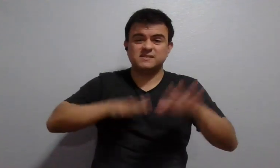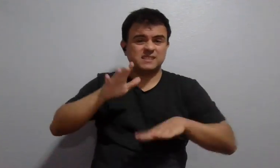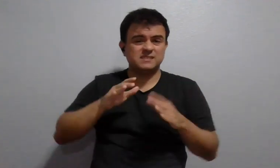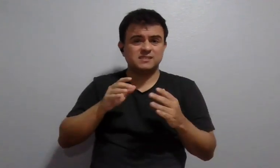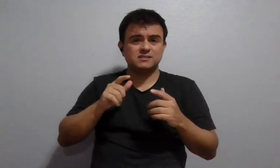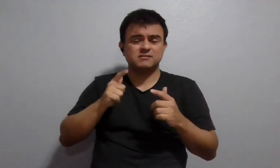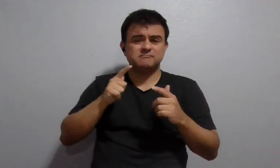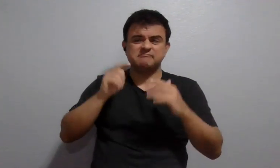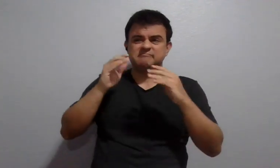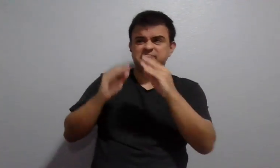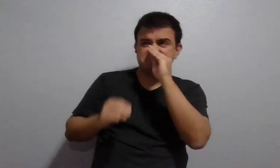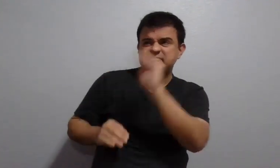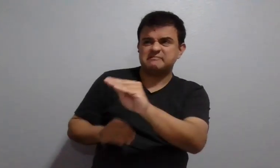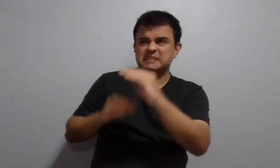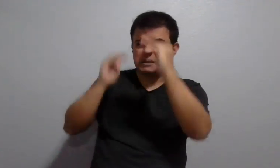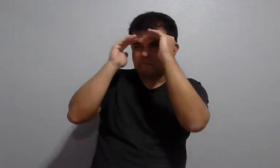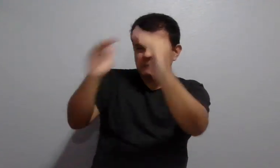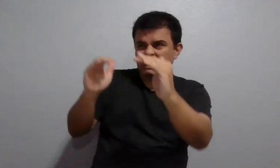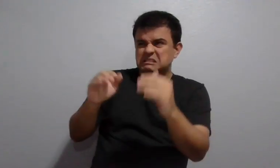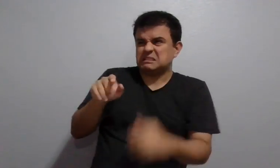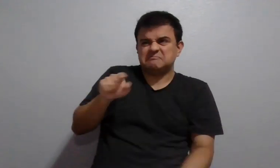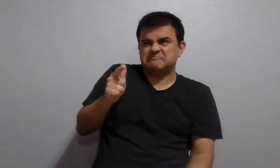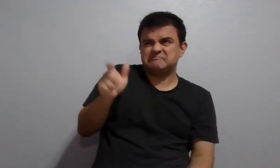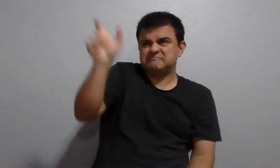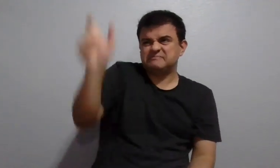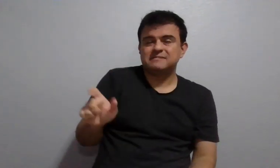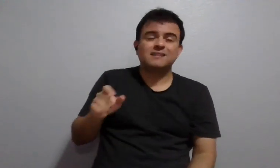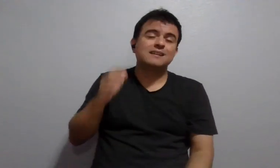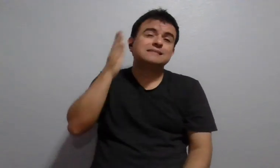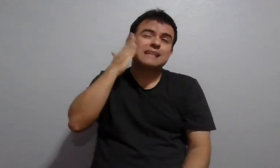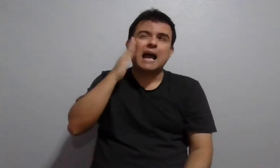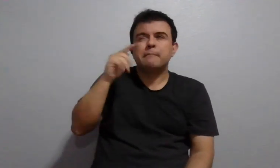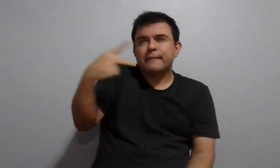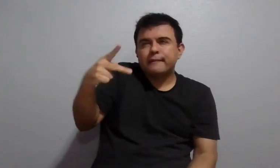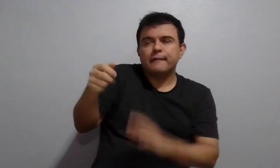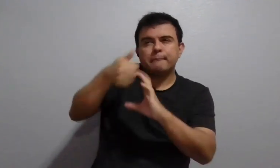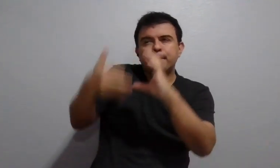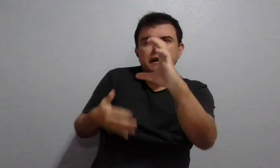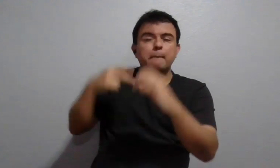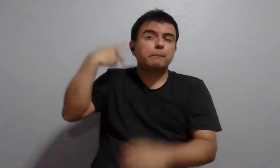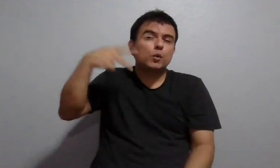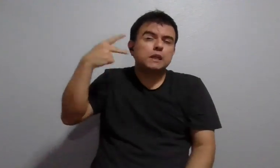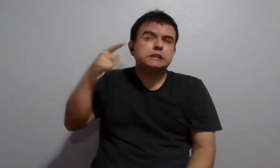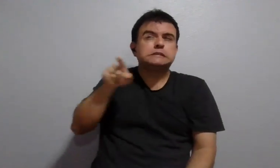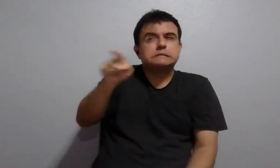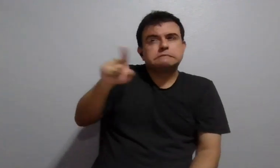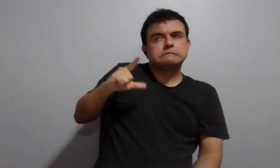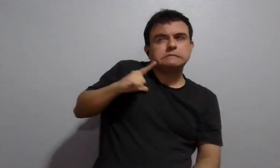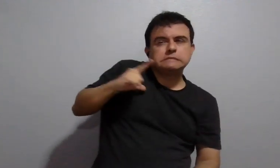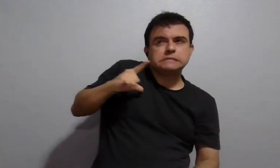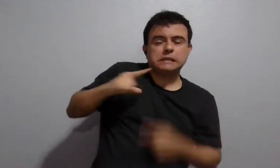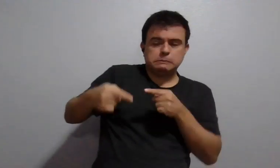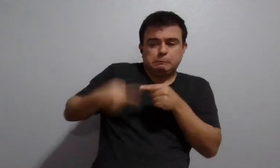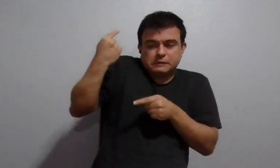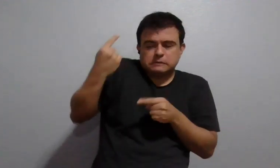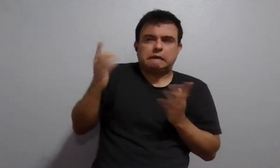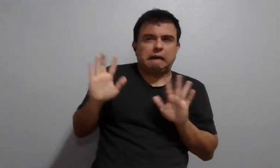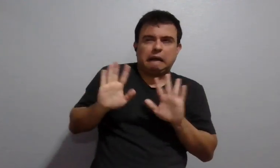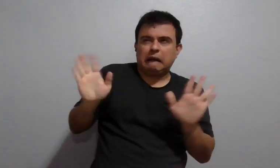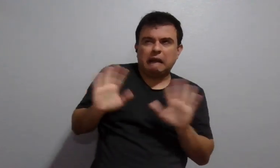os intérpretes, porque sabe que aquele intérprete tem uma característica política X ou Y. E aí, então, a gente tem que relembrar